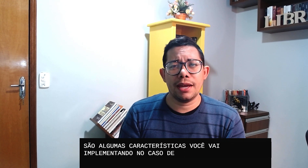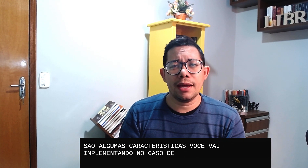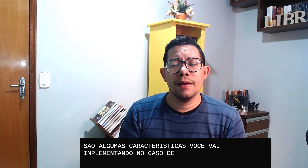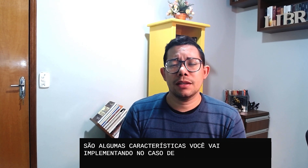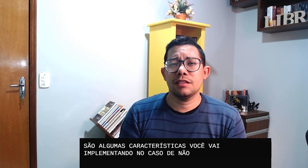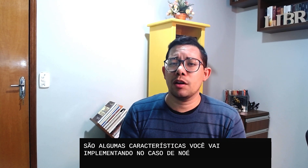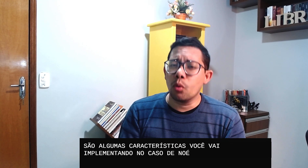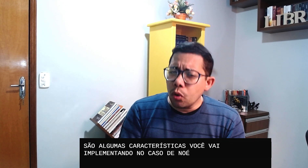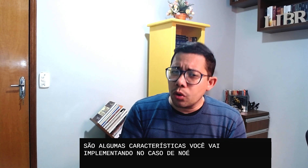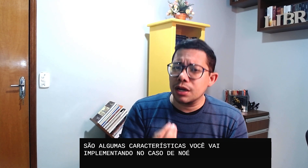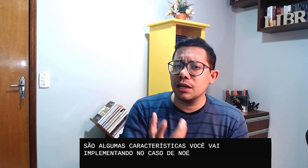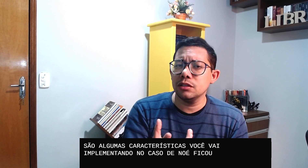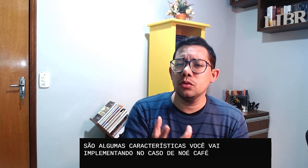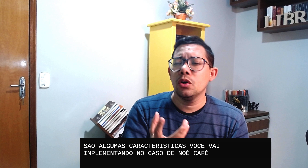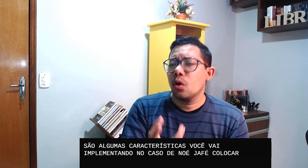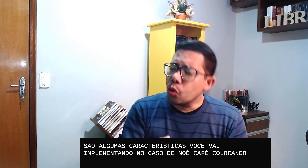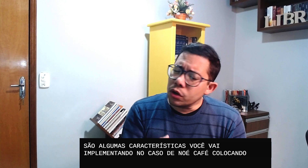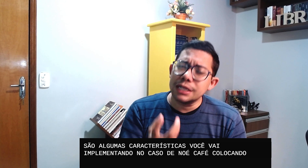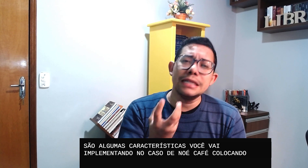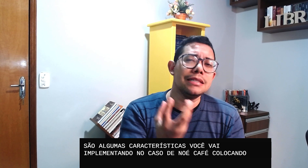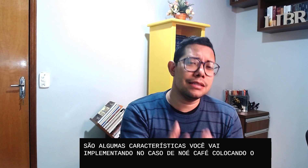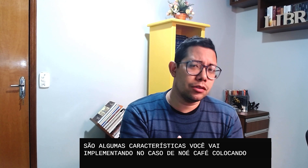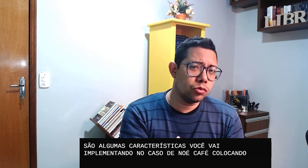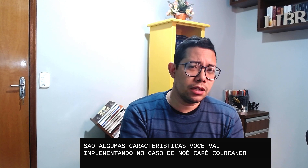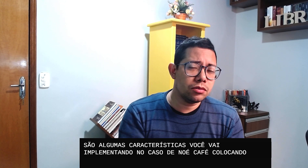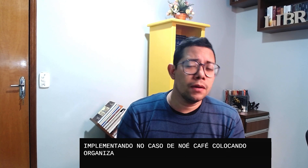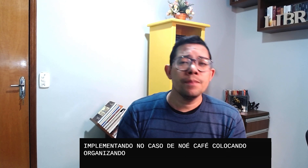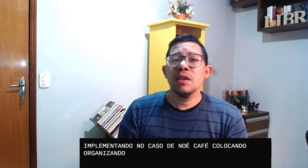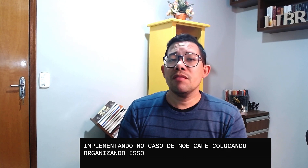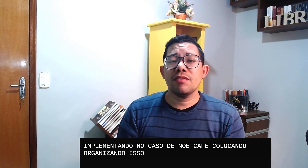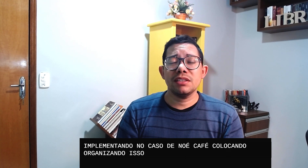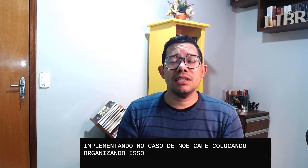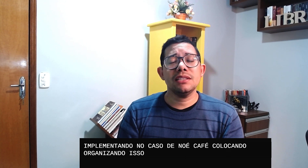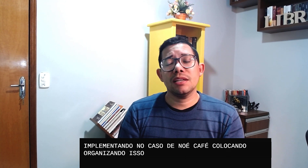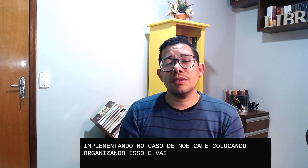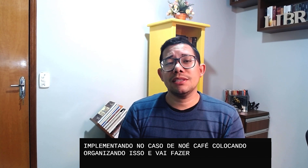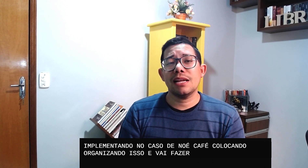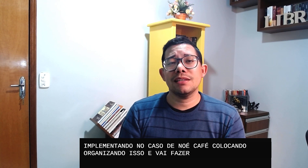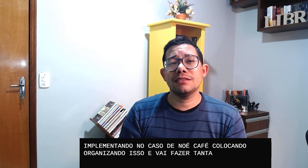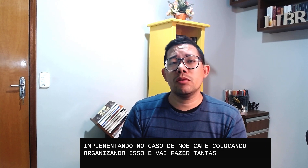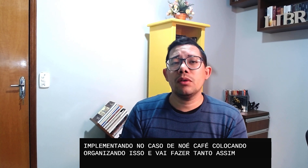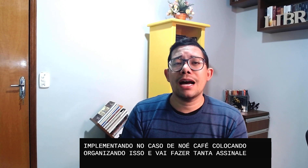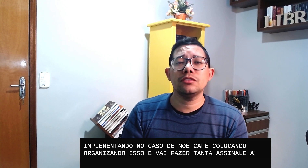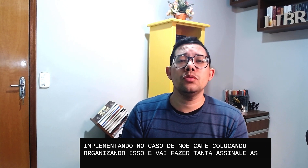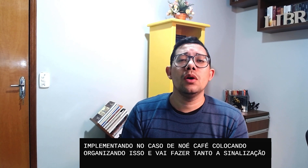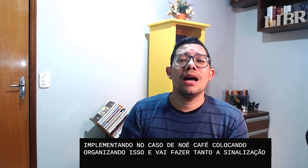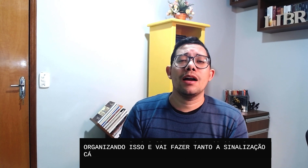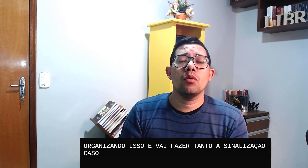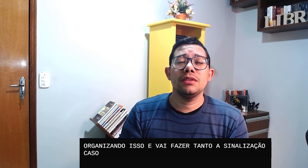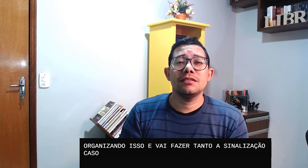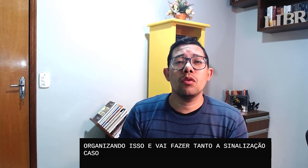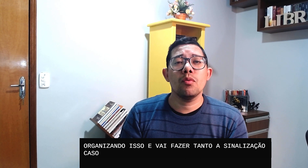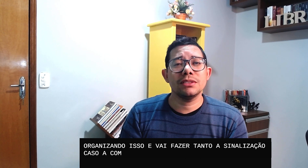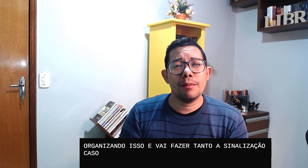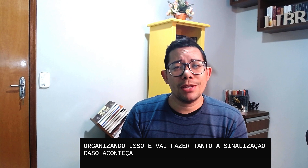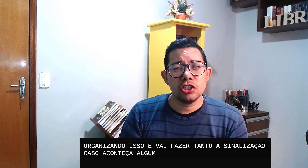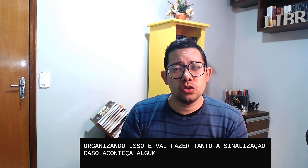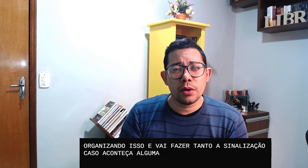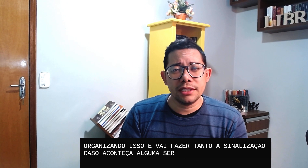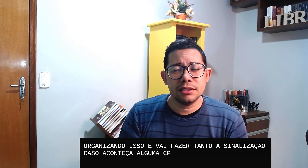Noé, tá? Você vai colocando, organizando isso e vai facilitando a sinalização caso aconteça algumas repetições.